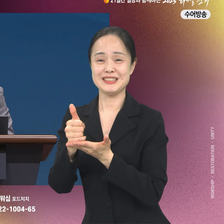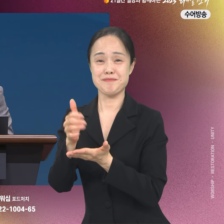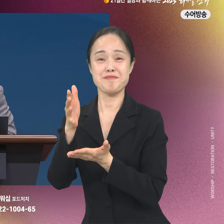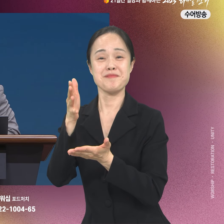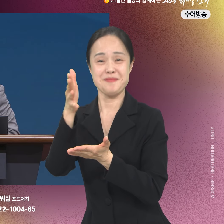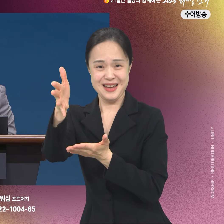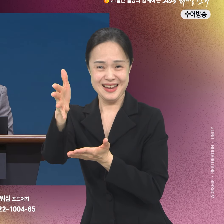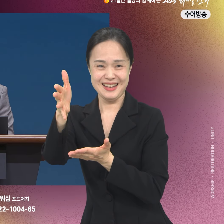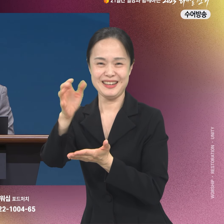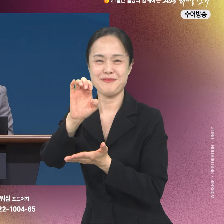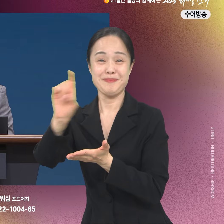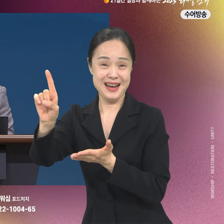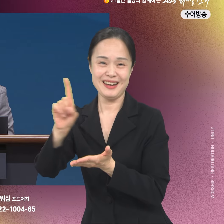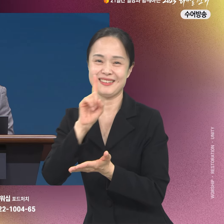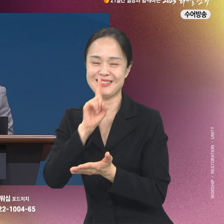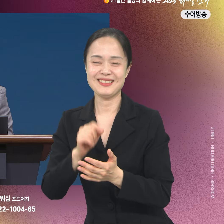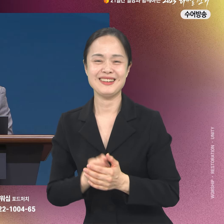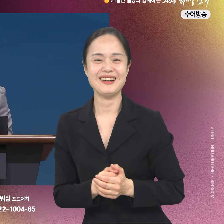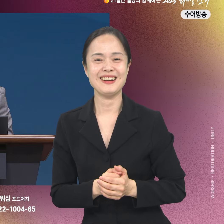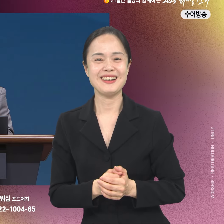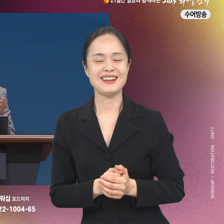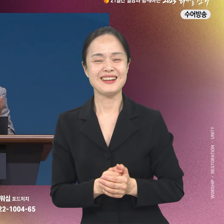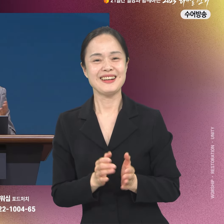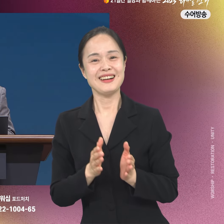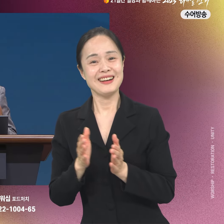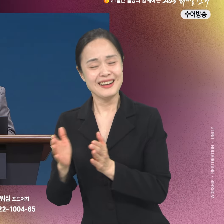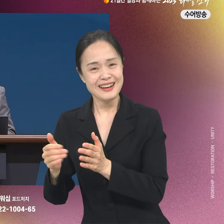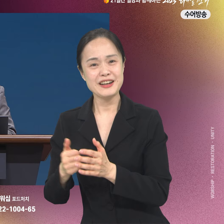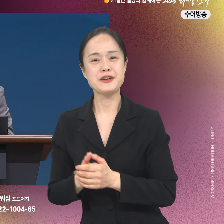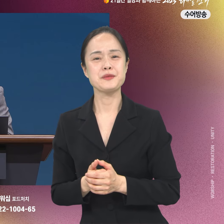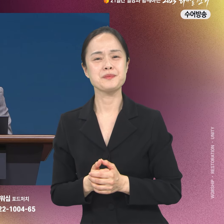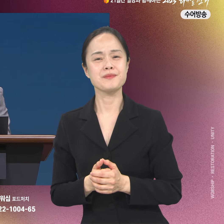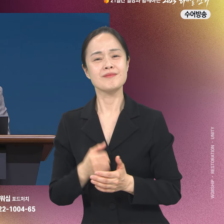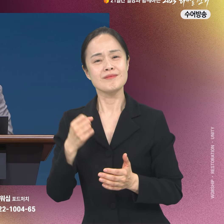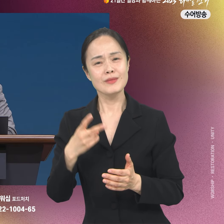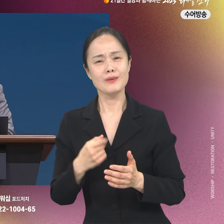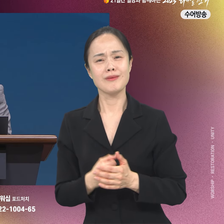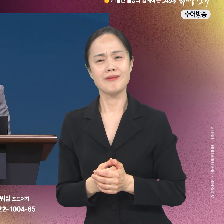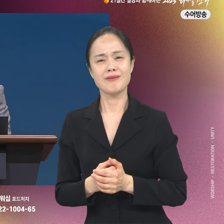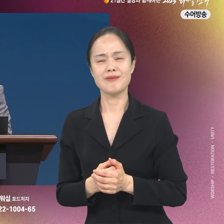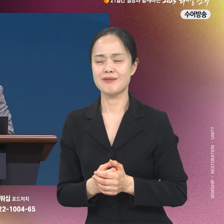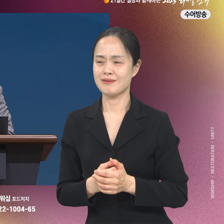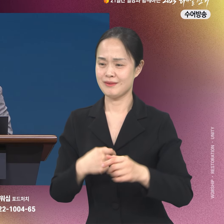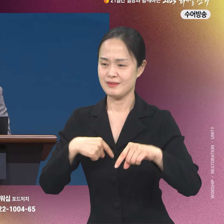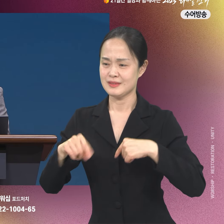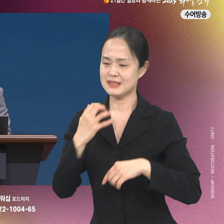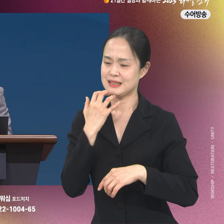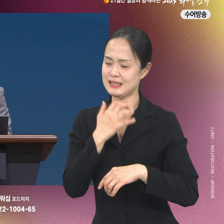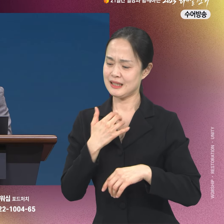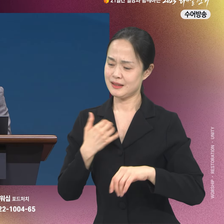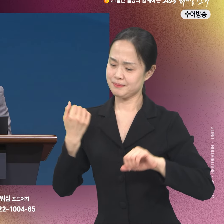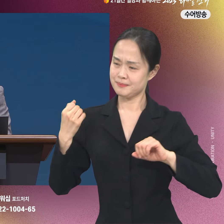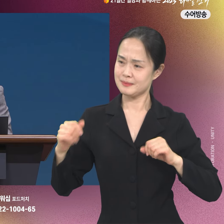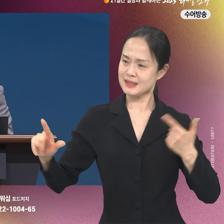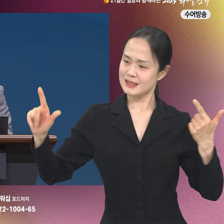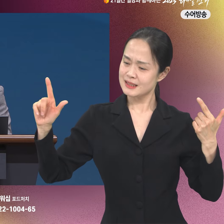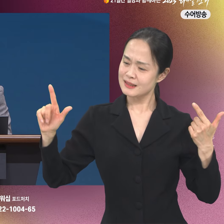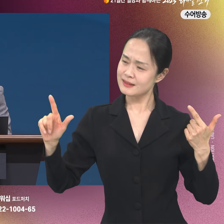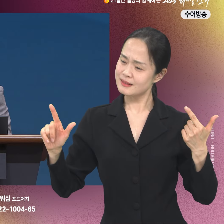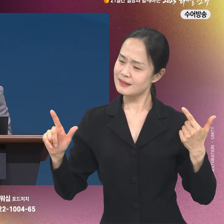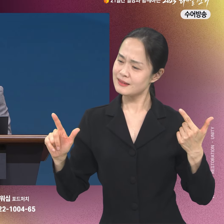본대요. 비신도들, 좌파라고 싫어하시는 분들, 그분들은 그 방송을 많이 보시죠.